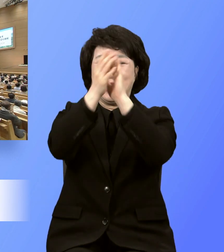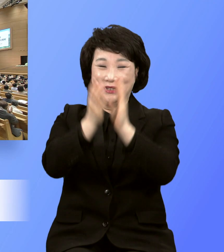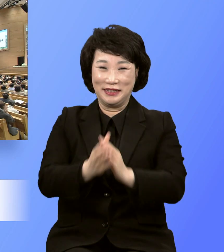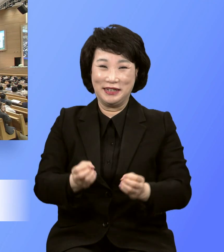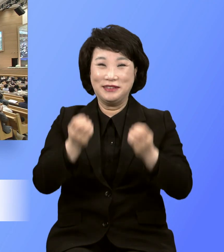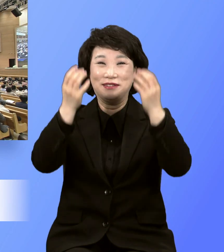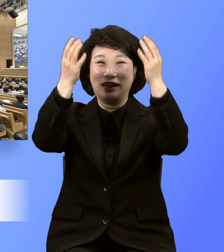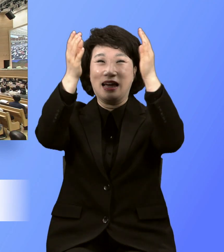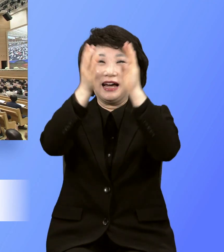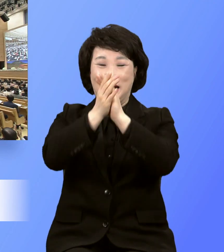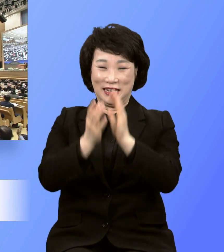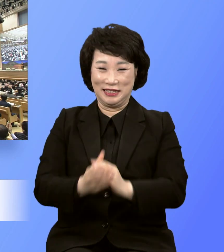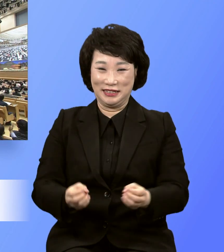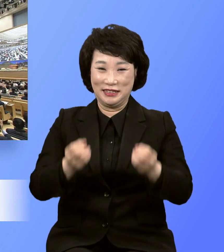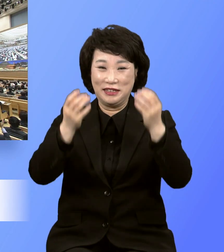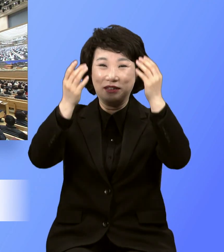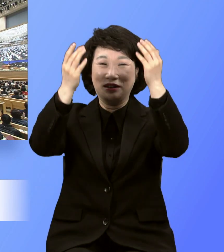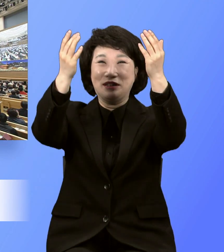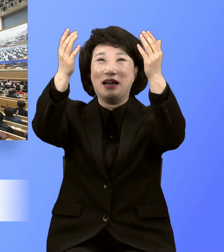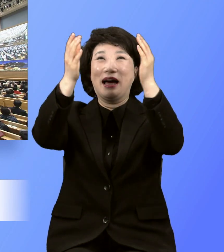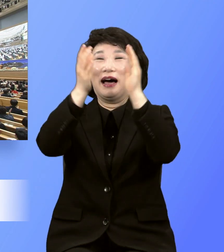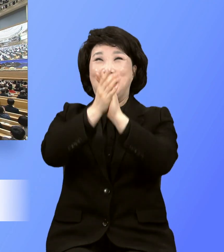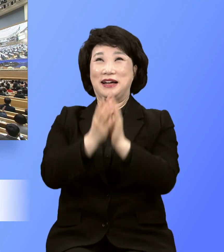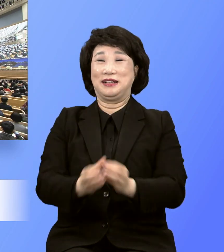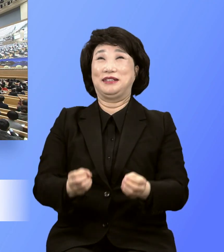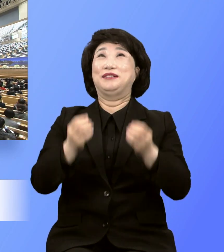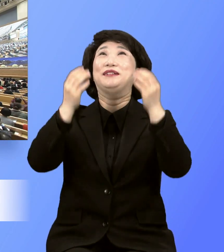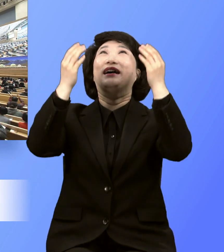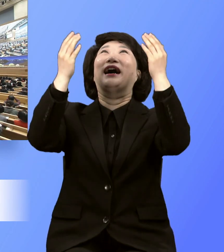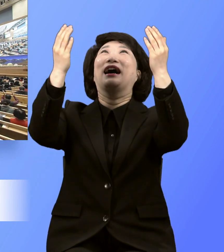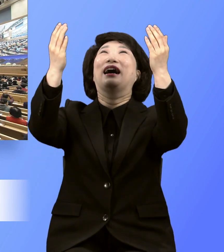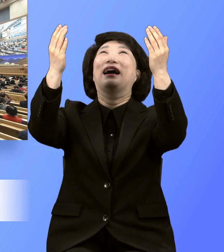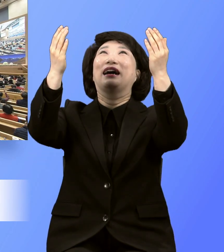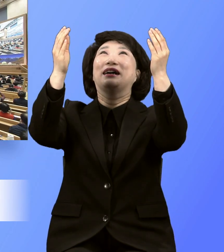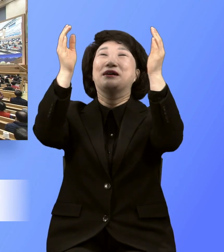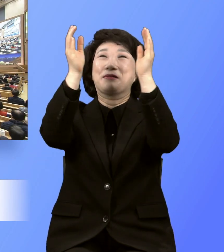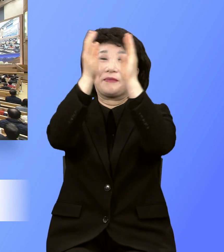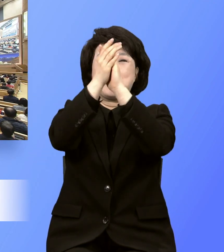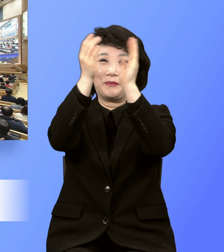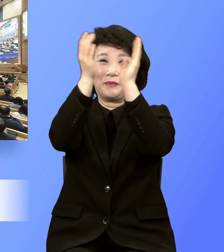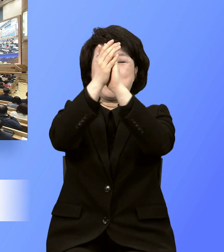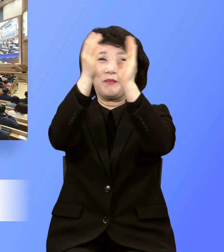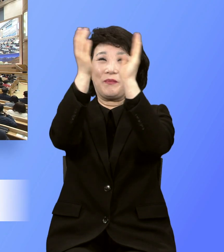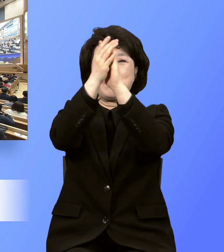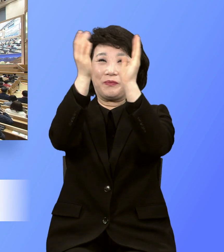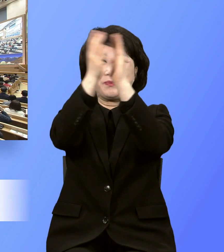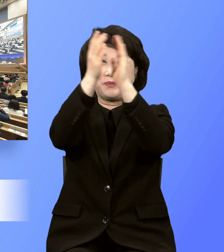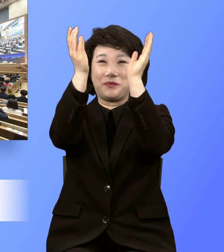할렐루야, 할렐루야, 할렐루야.